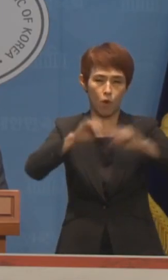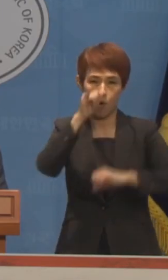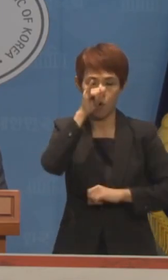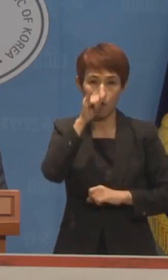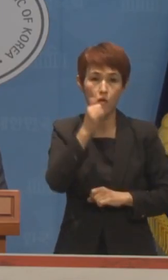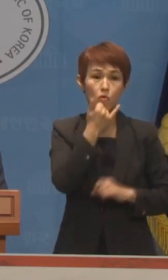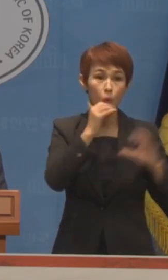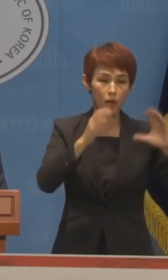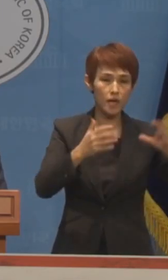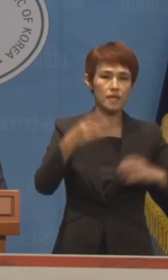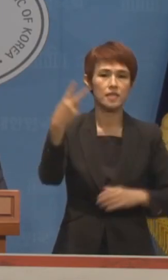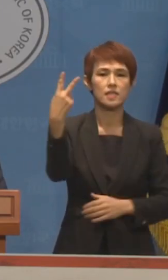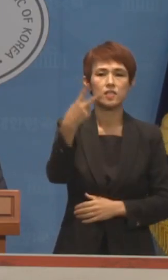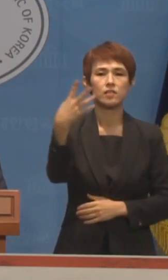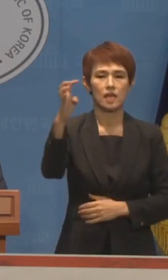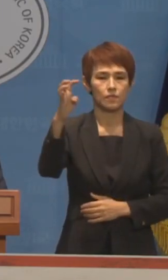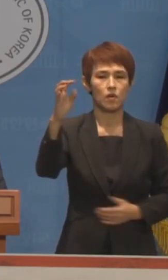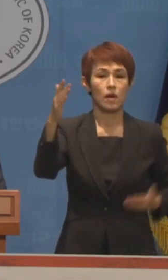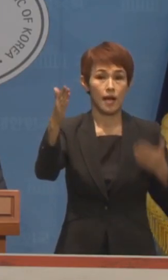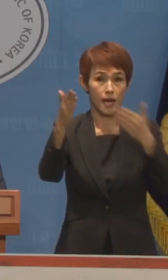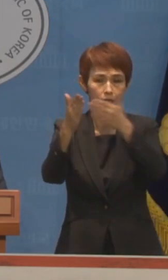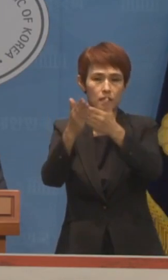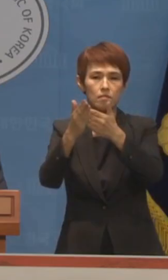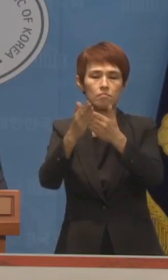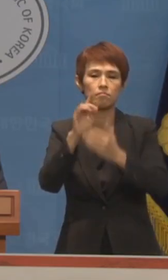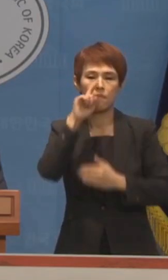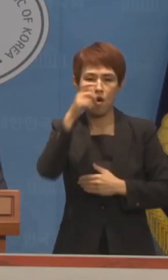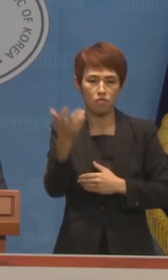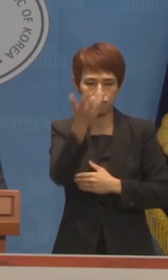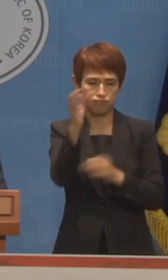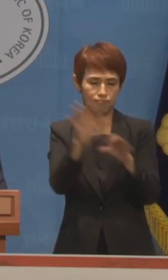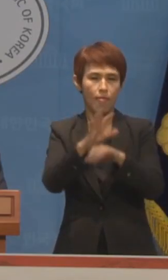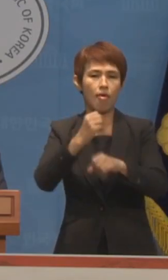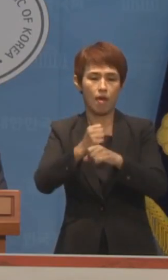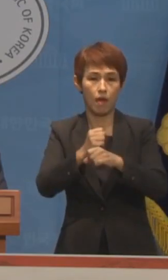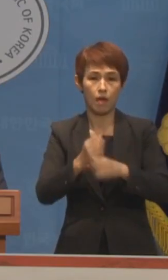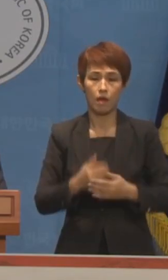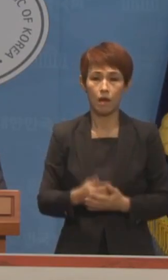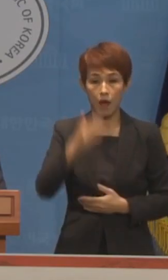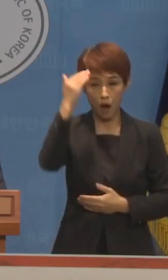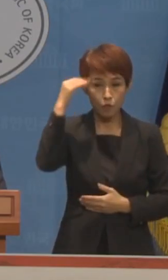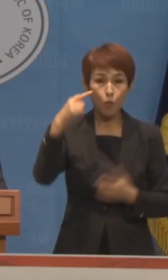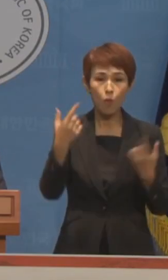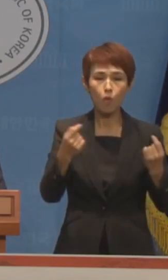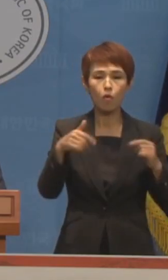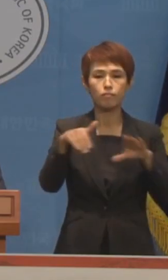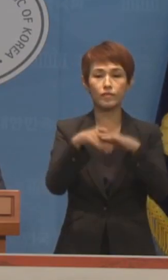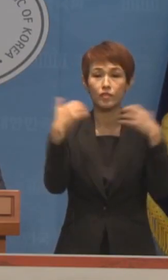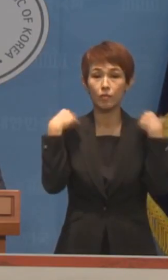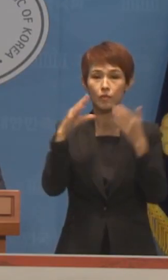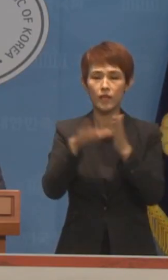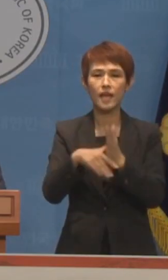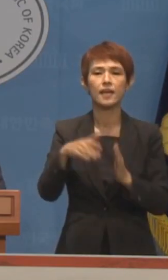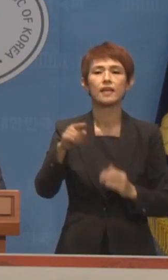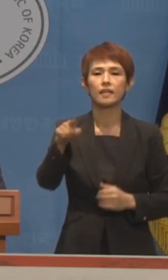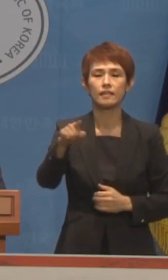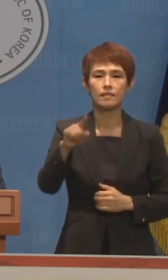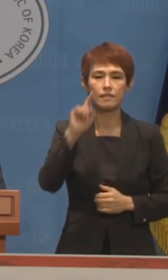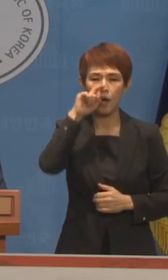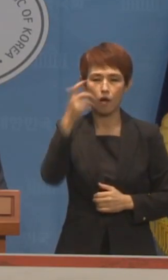중립을 하겠다고 하고 있습니다. 대한민국도 문재인 정부 때 2050년까지 탄소 중립을 하겠다고